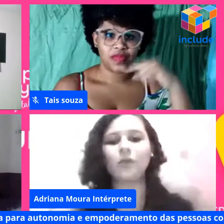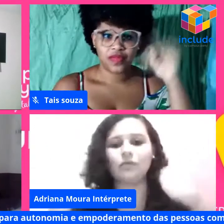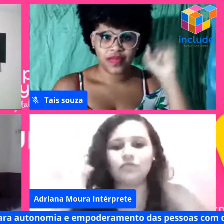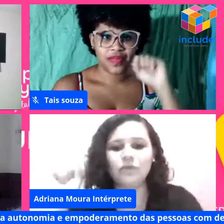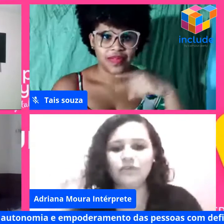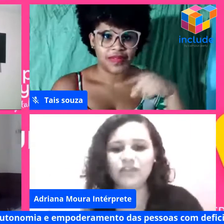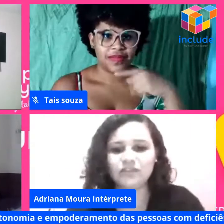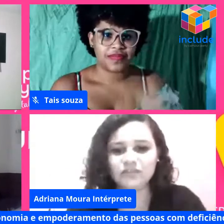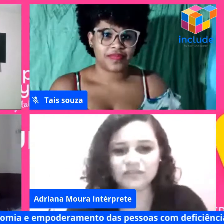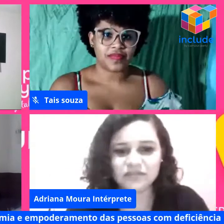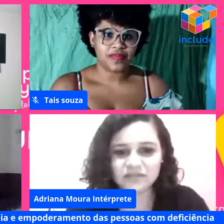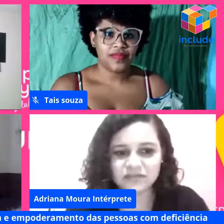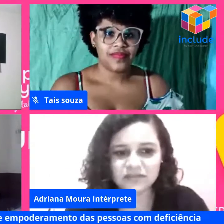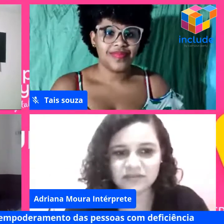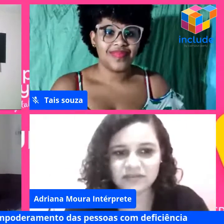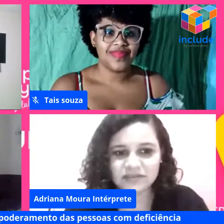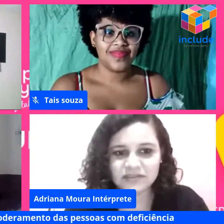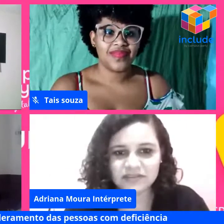Pronto, estão me ouvindo?